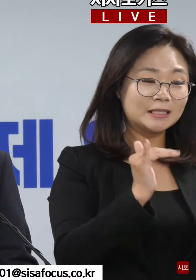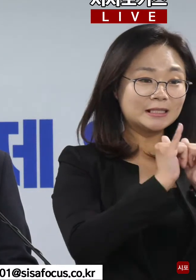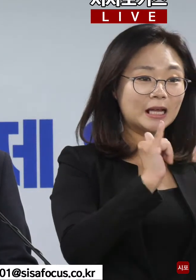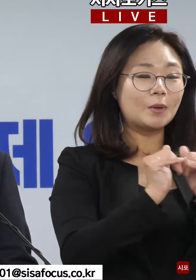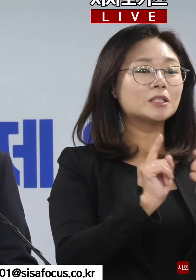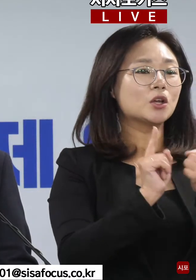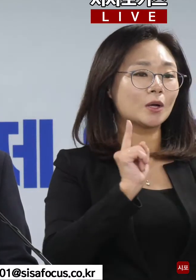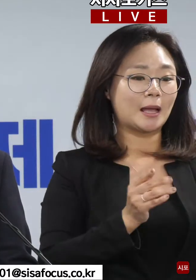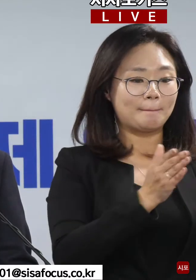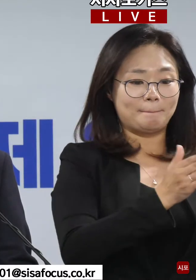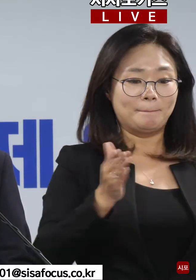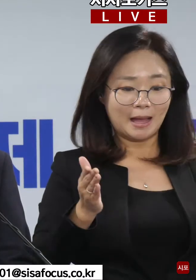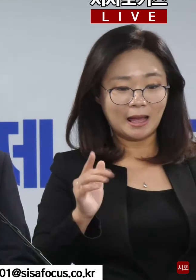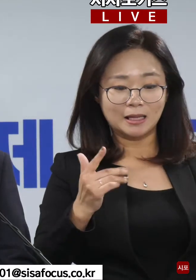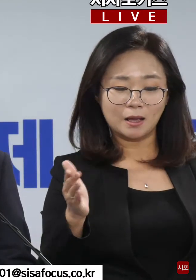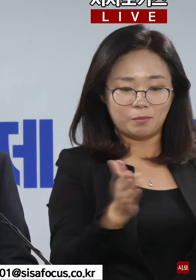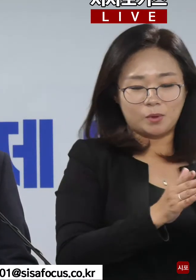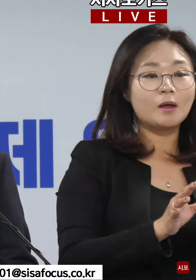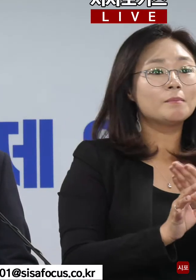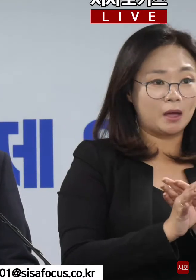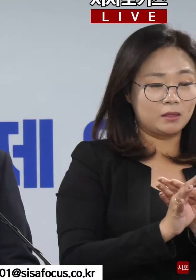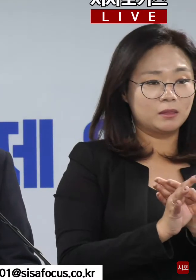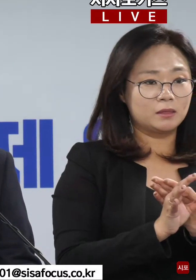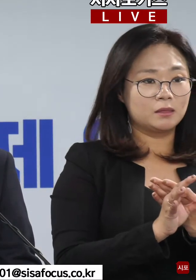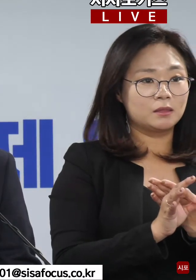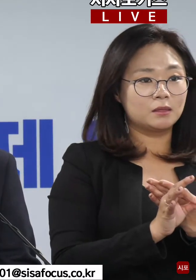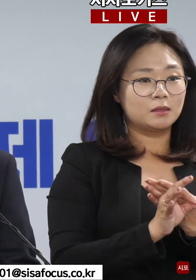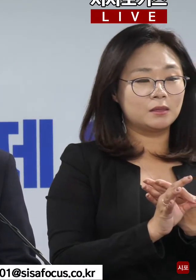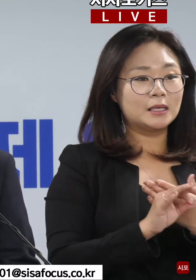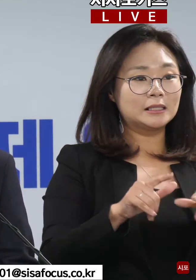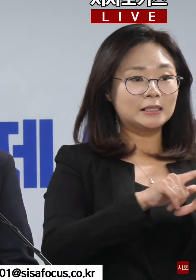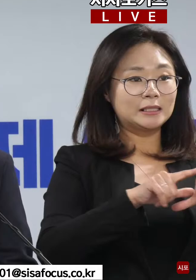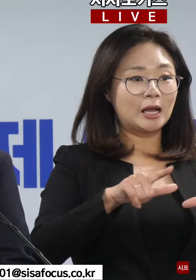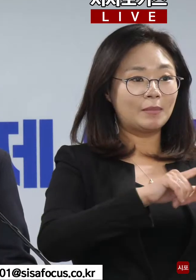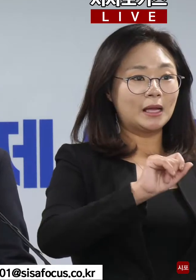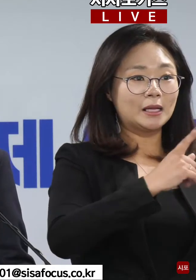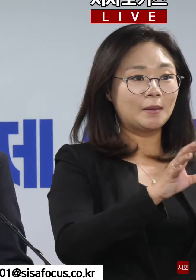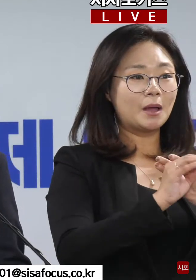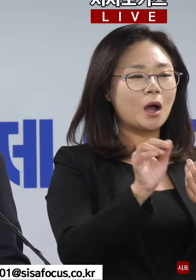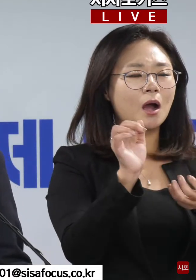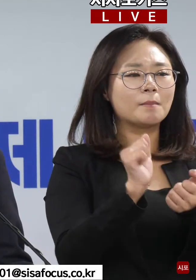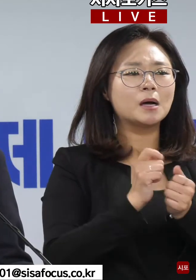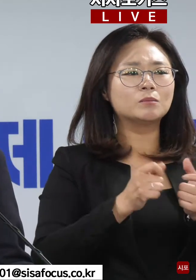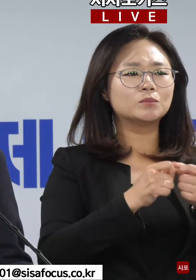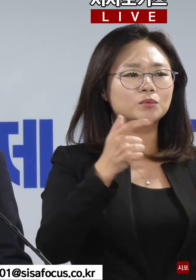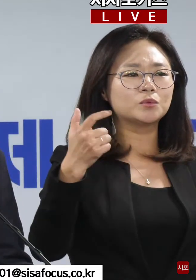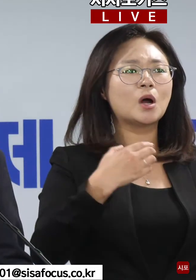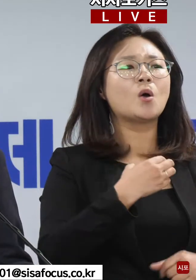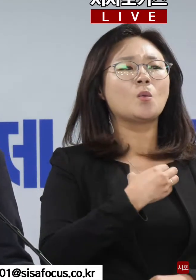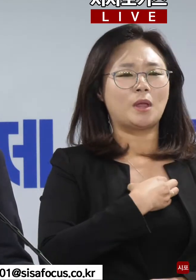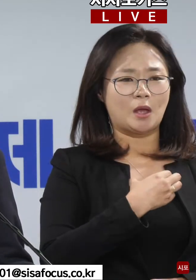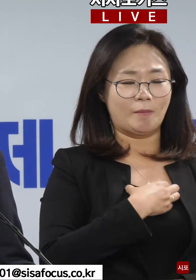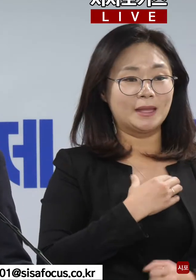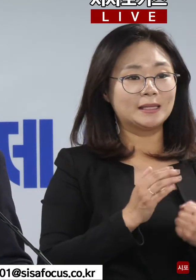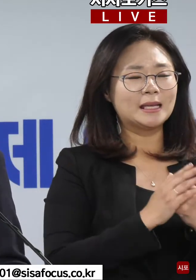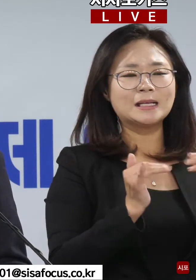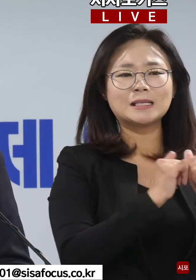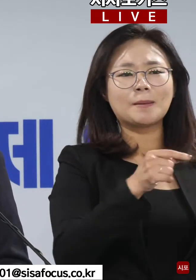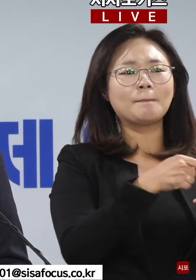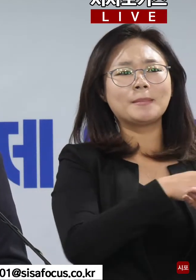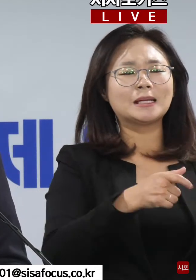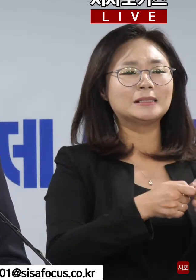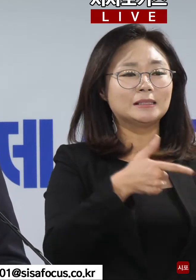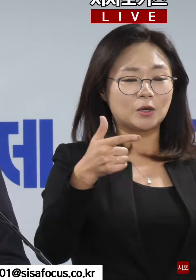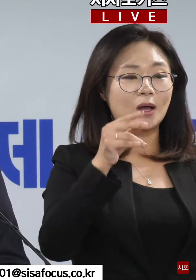거리두기를 다시 제한하고 위드 코로나로 갈 경우는 상당히 또 감염자가 급증할 수 있고 그에 따른 이제 인명피해가